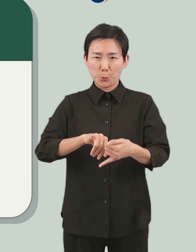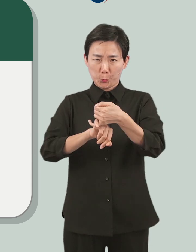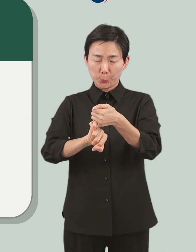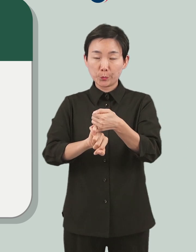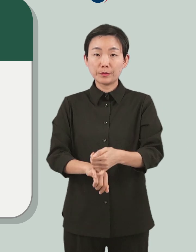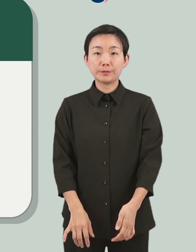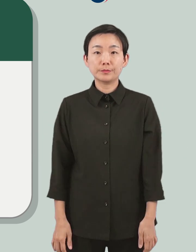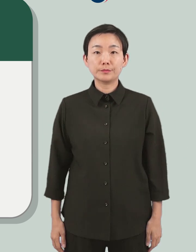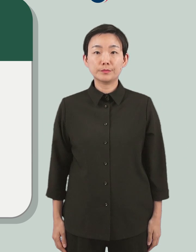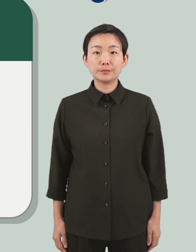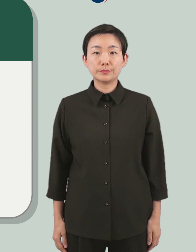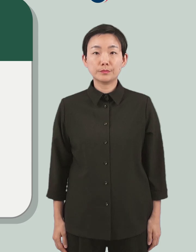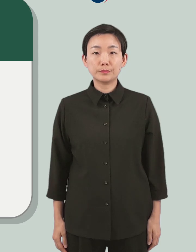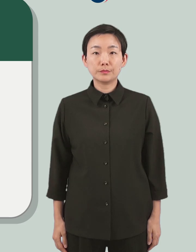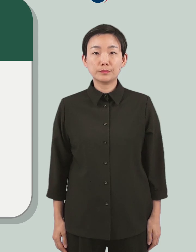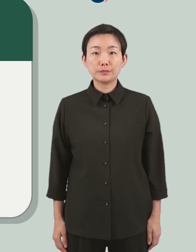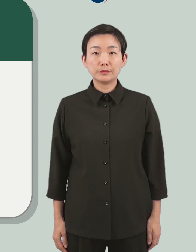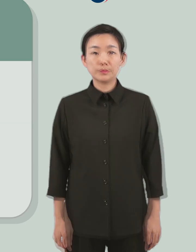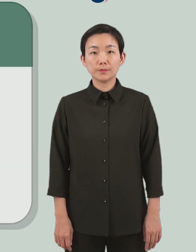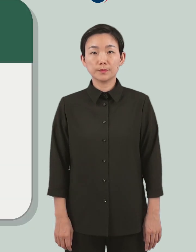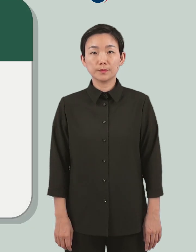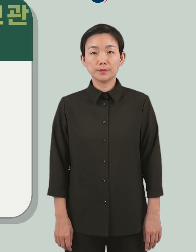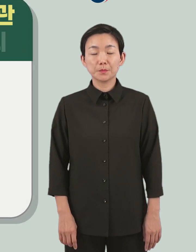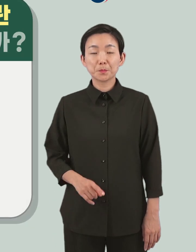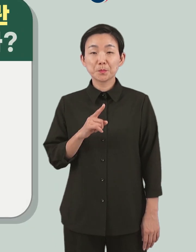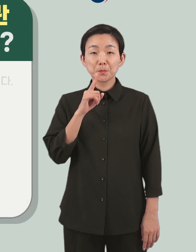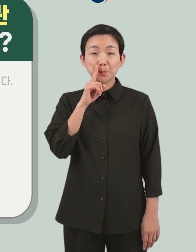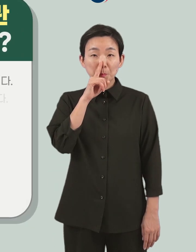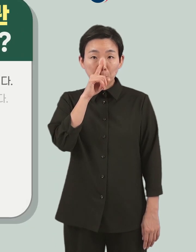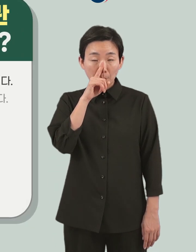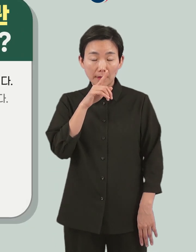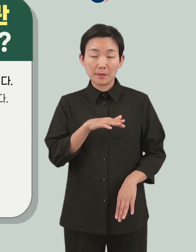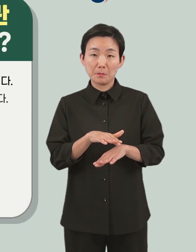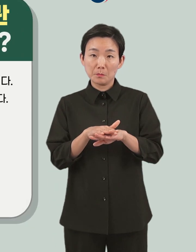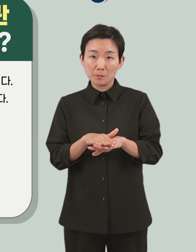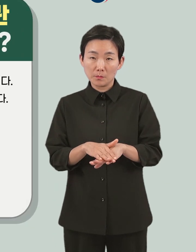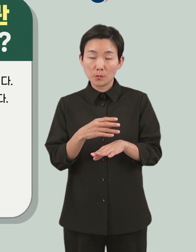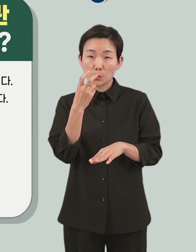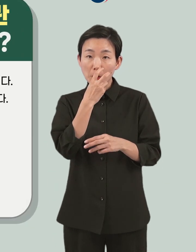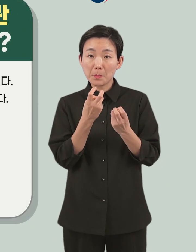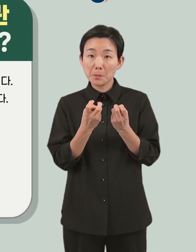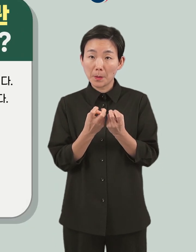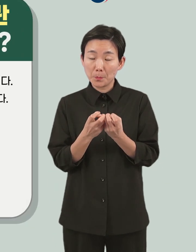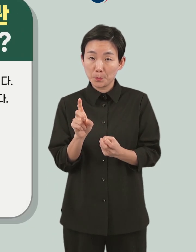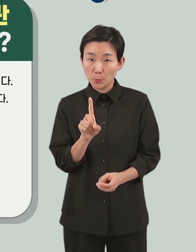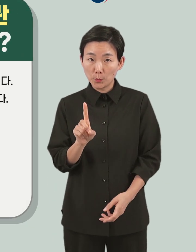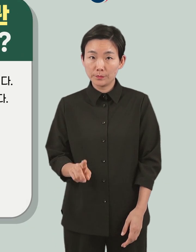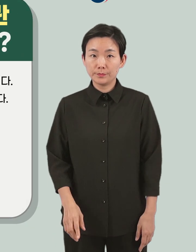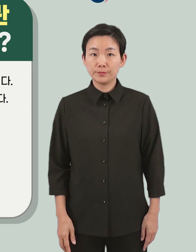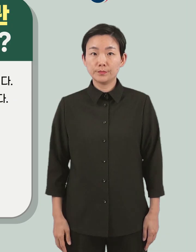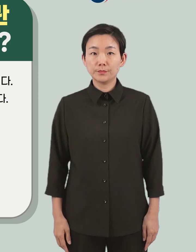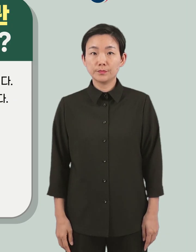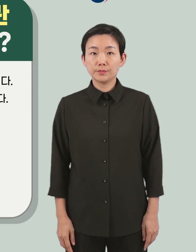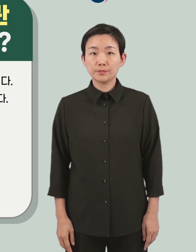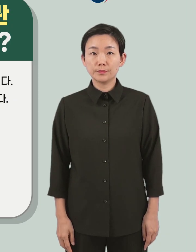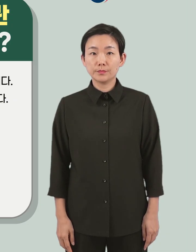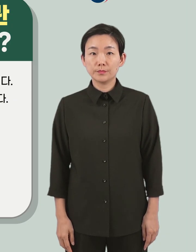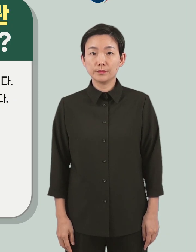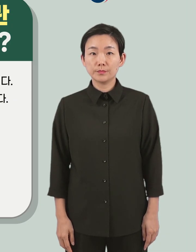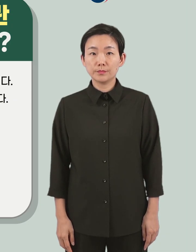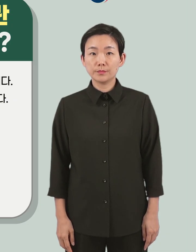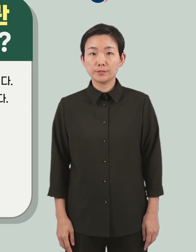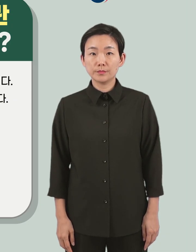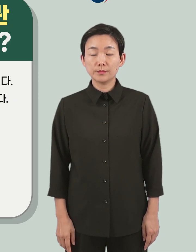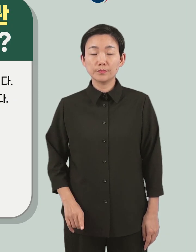봉투에 넣어 밀봉한 후 폐기합니다. 이 의료기기의 사용 후 보관 및 관리 방법은